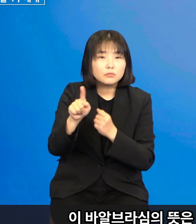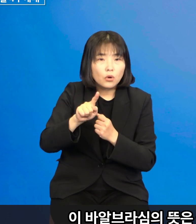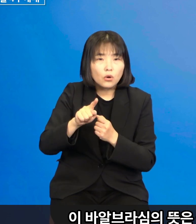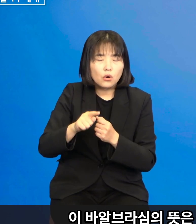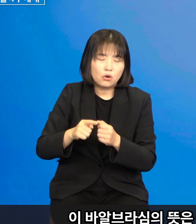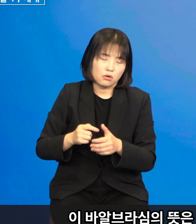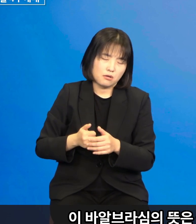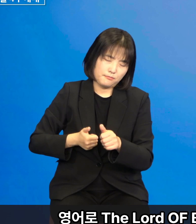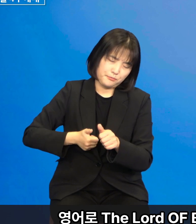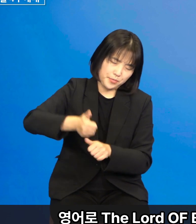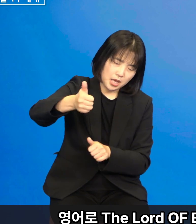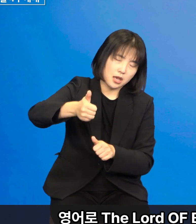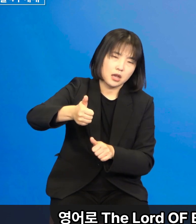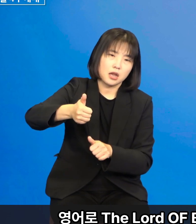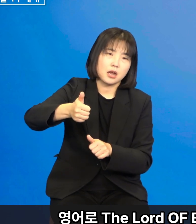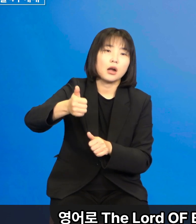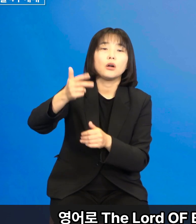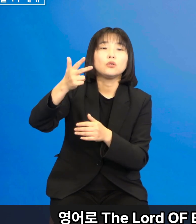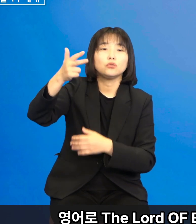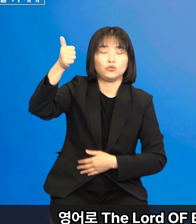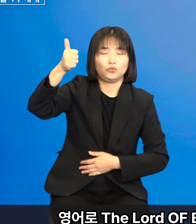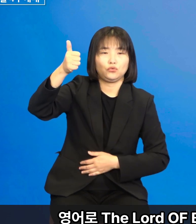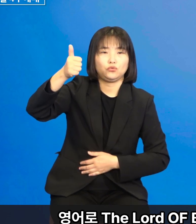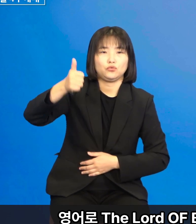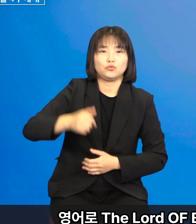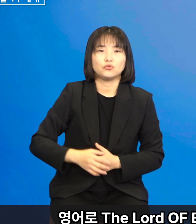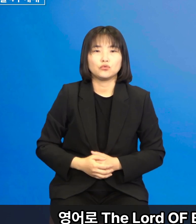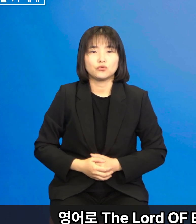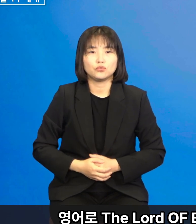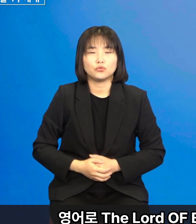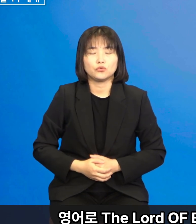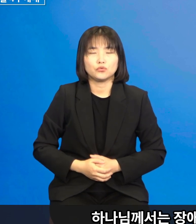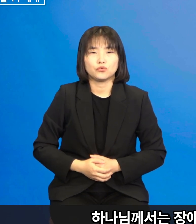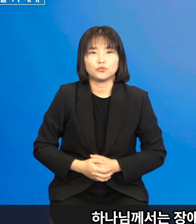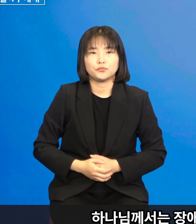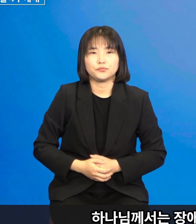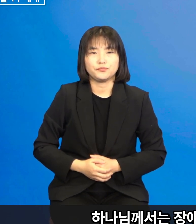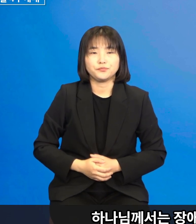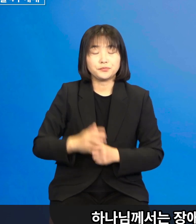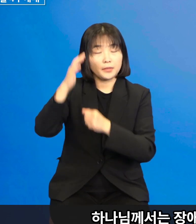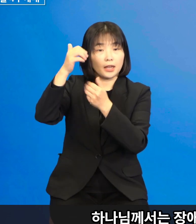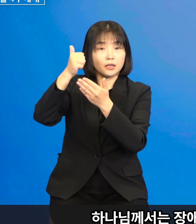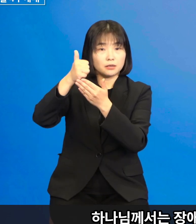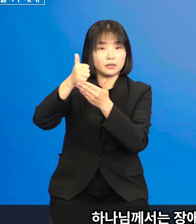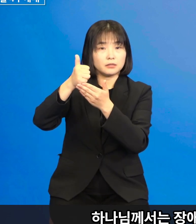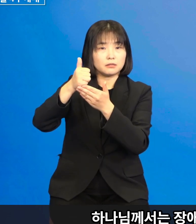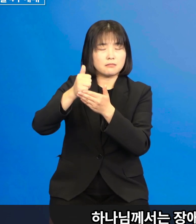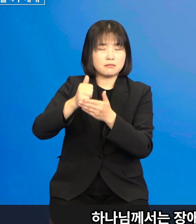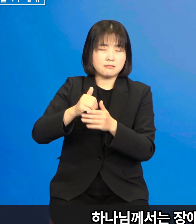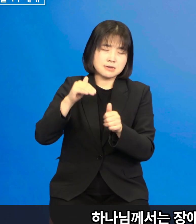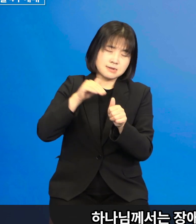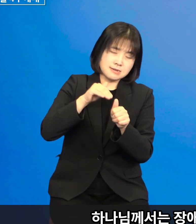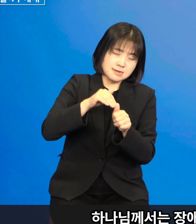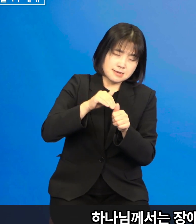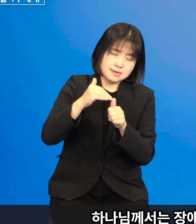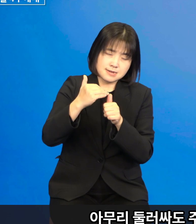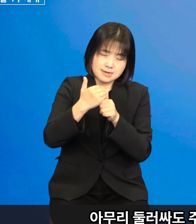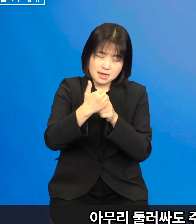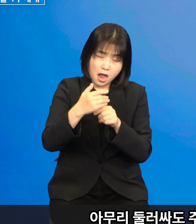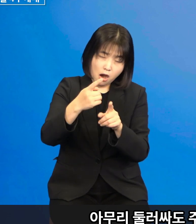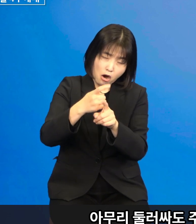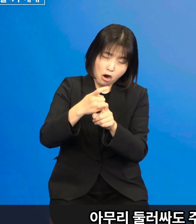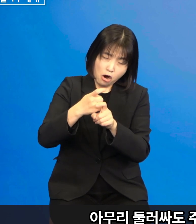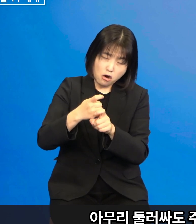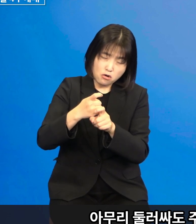돌파하시는 주라는 뜻입니다. 영어로 The Lord of Breakthrough라는 뜻이에요. 하나님께서는 장애물과 어려움과 원수들이